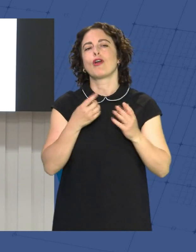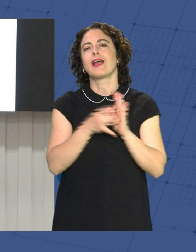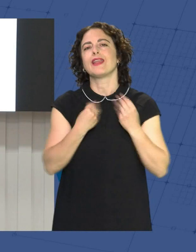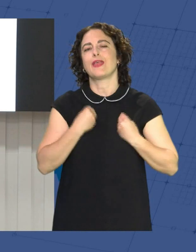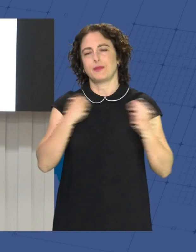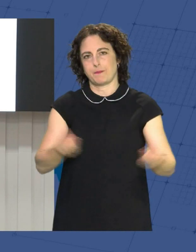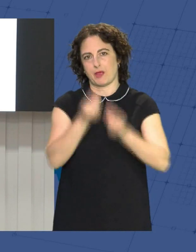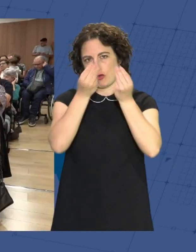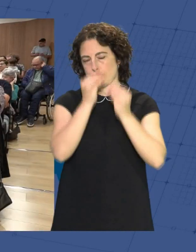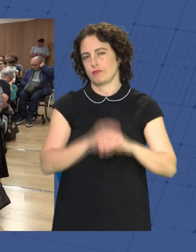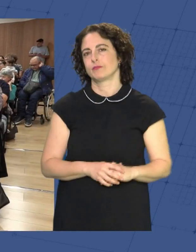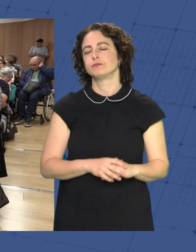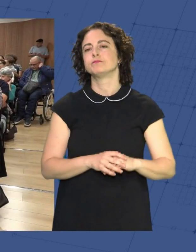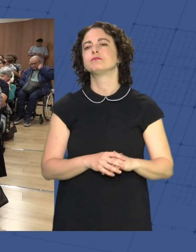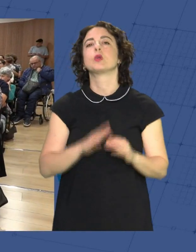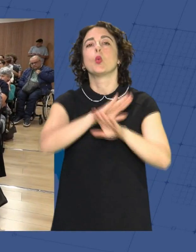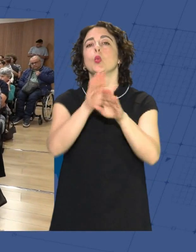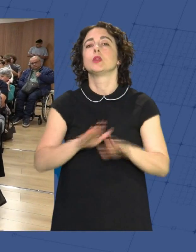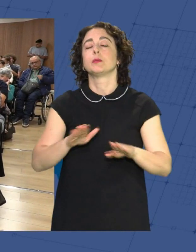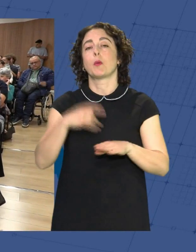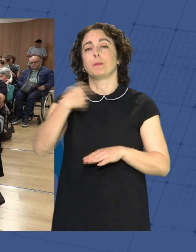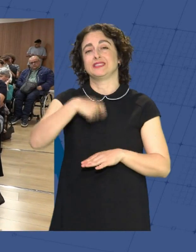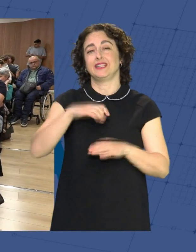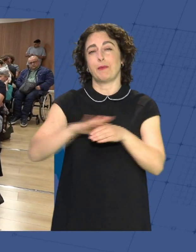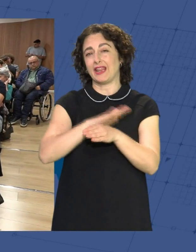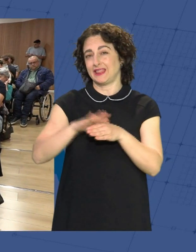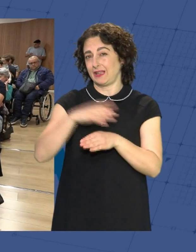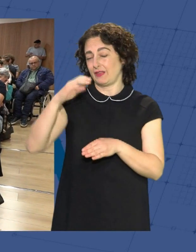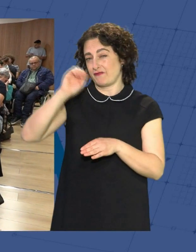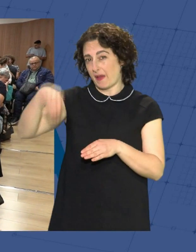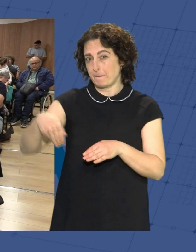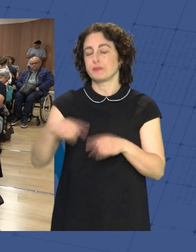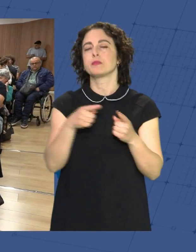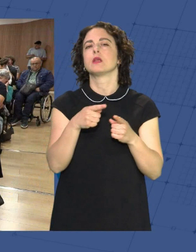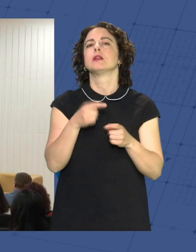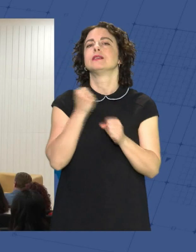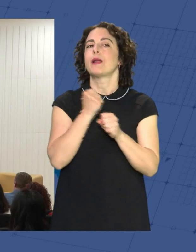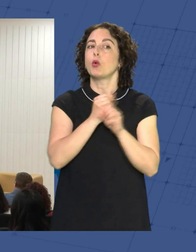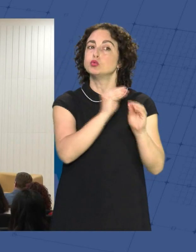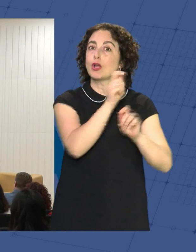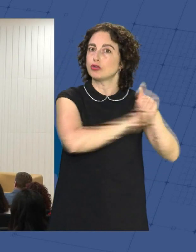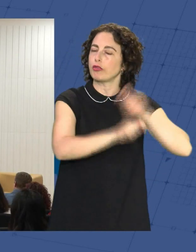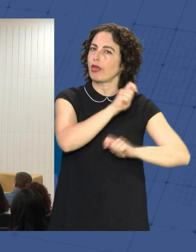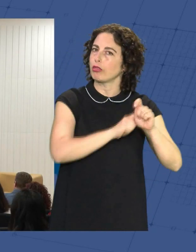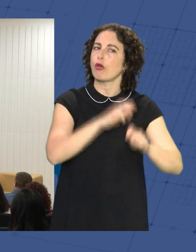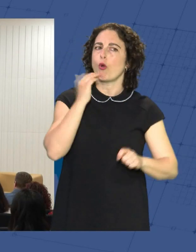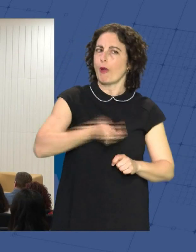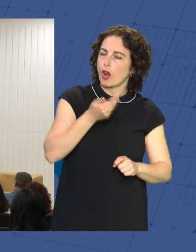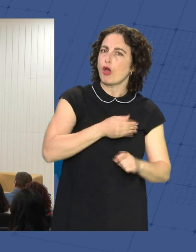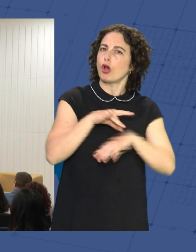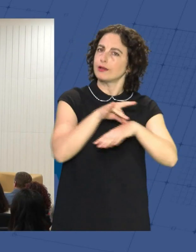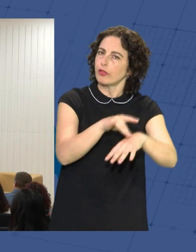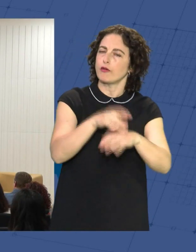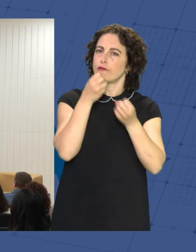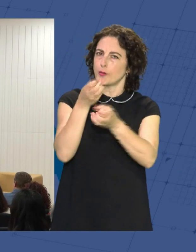de vida de estos pacientes. Por último, el presidente de la FAM, Valentín Sola, valoró la labor que realiza esta asociación para orientar e informar sobre